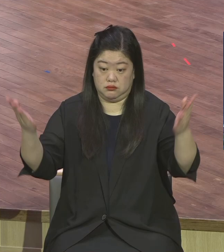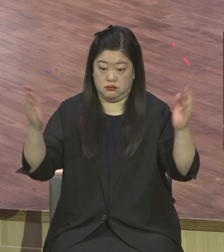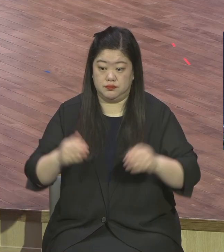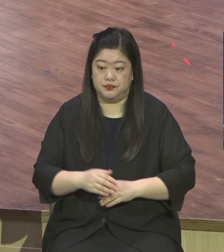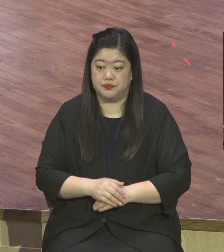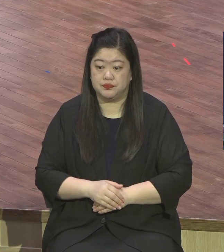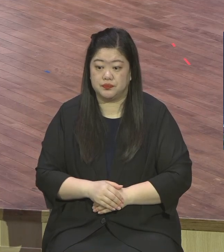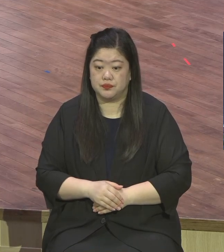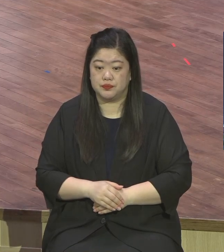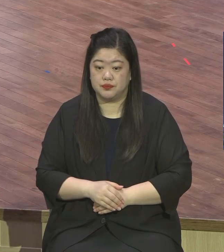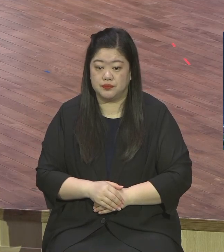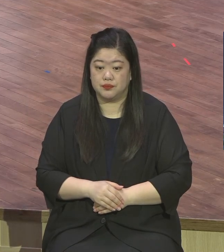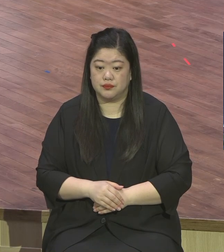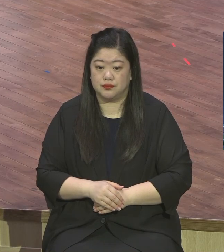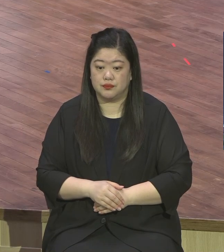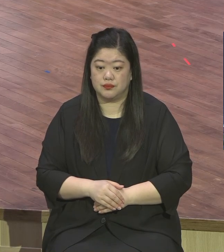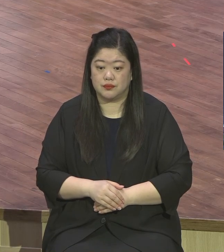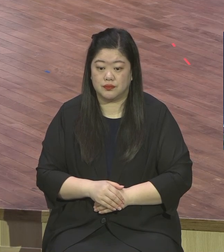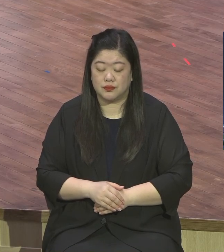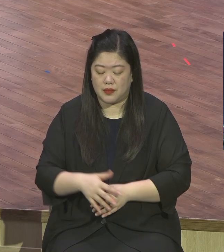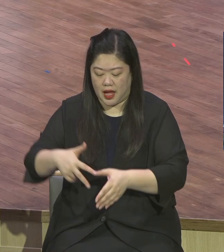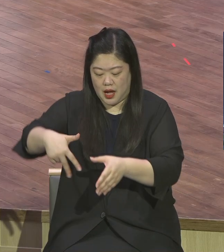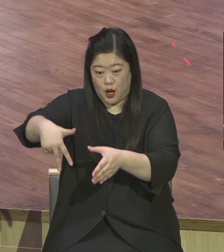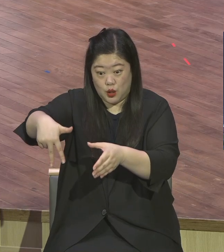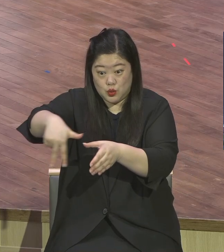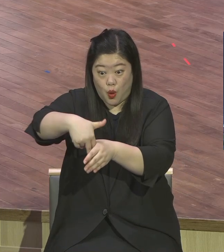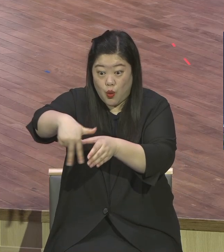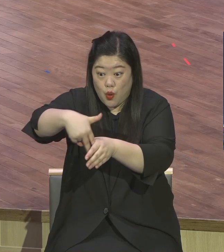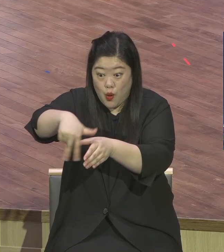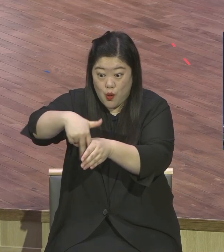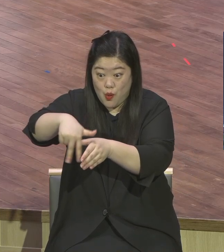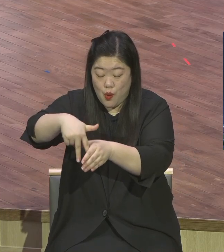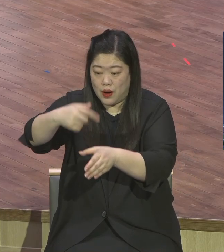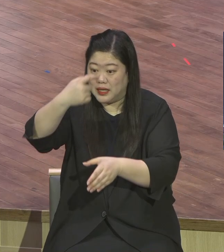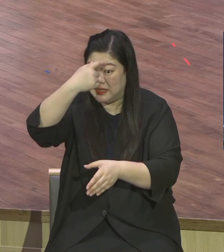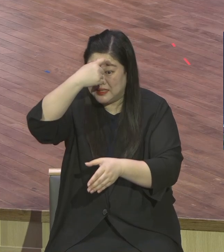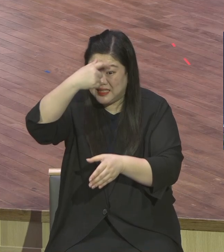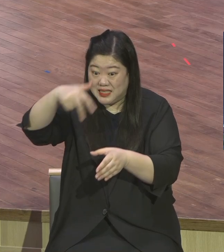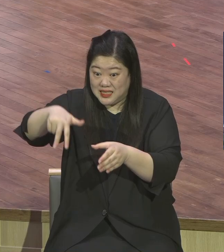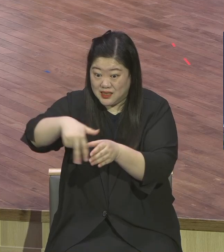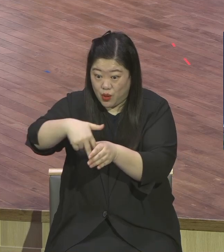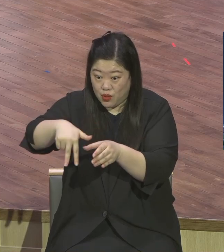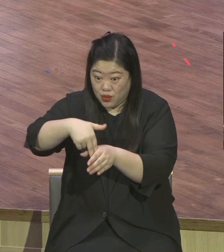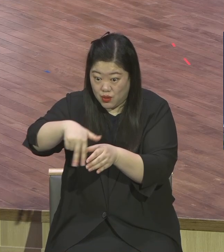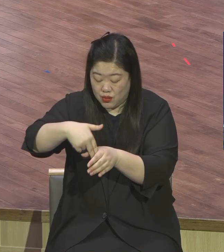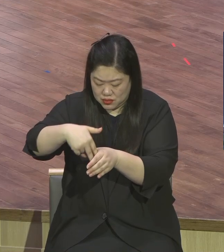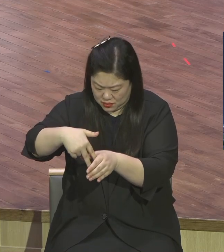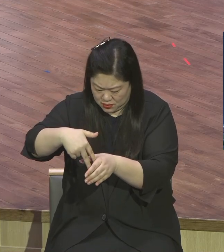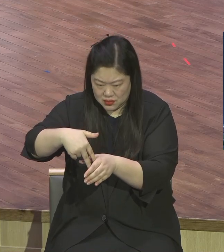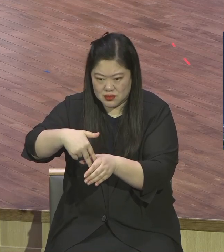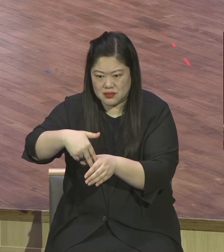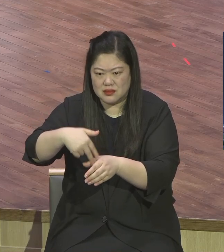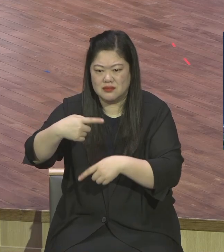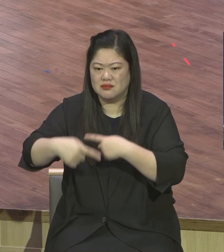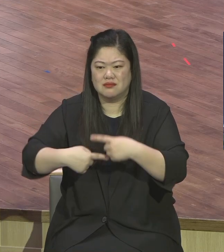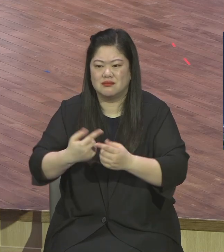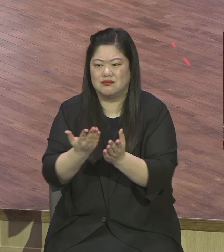그런 종교가 아닙니다 복음은 그런 게 아니에요 노력 다 필요 없어요 예수 영접만 하면 끝